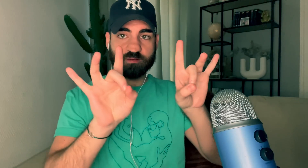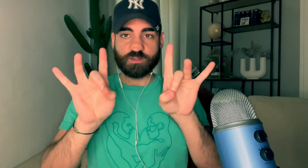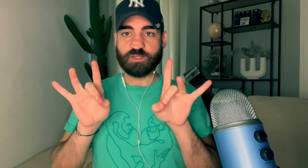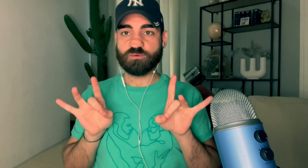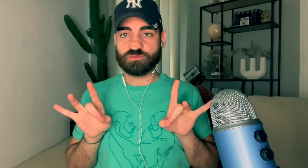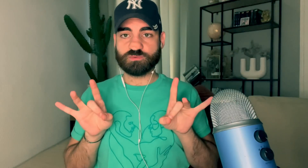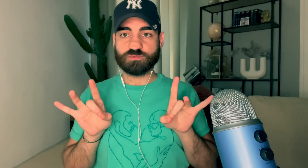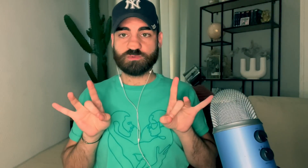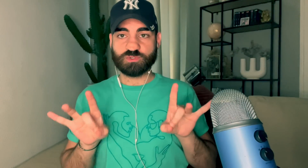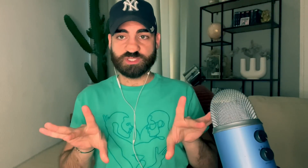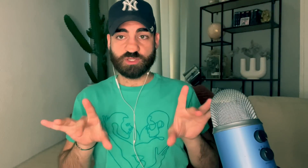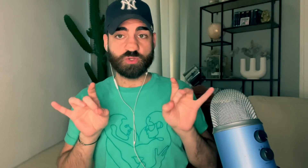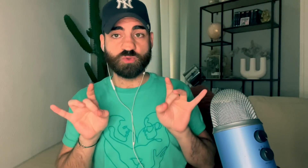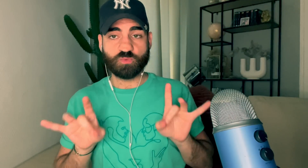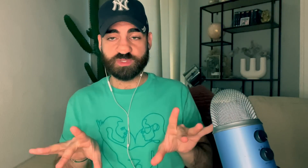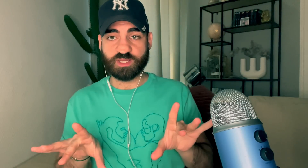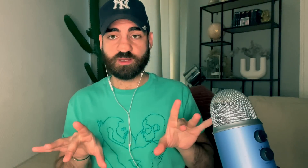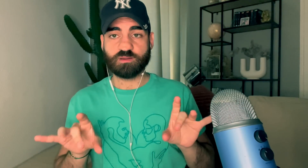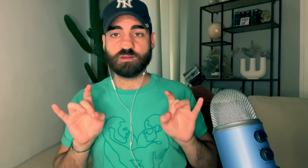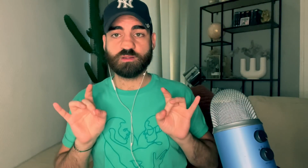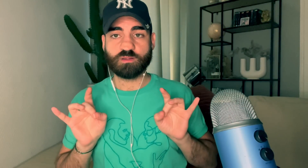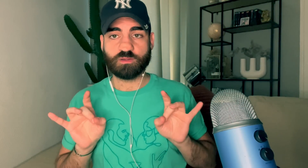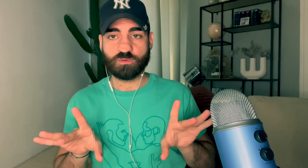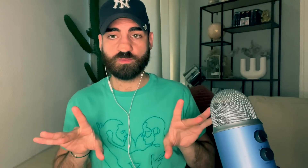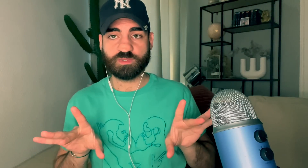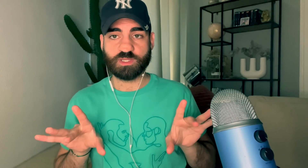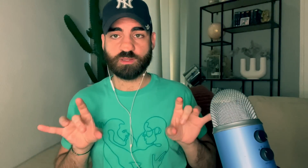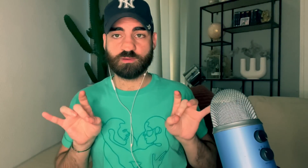et on rejette non-binaire. Non-binaire.